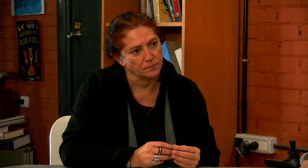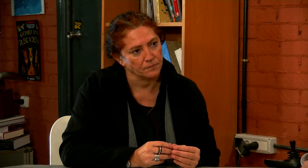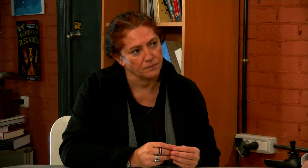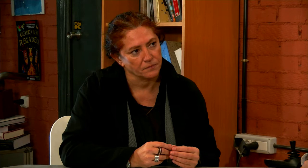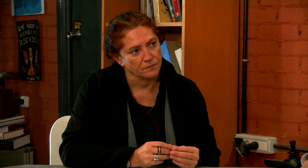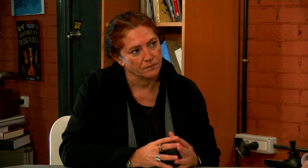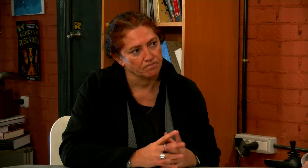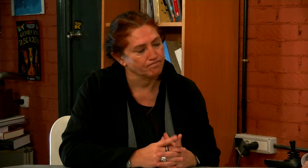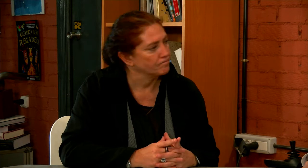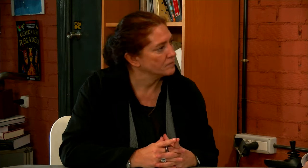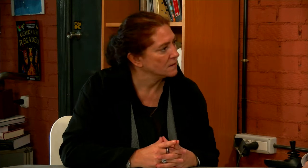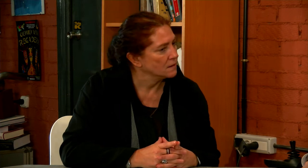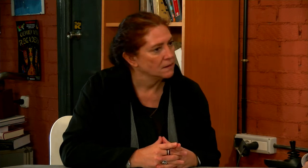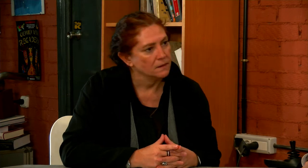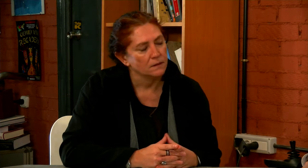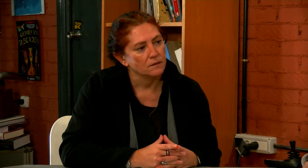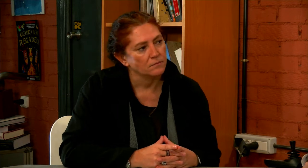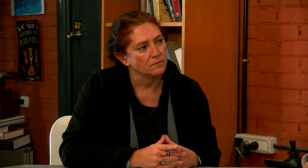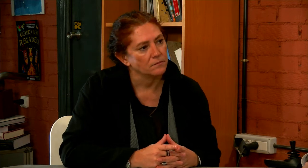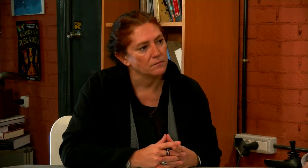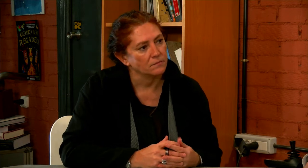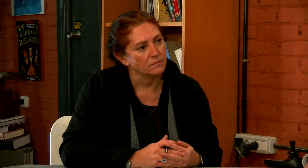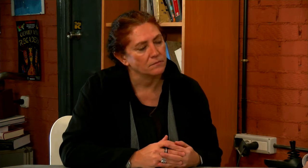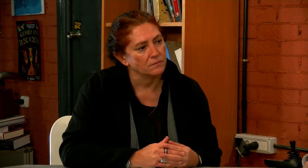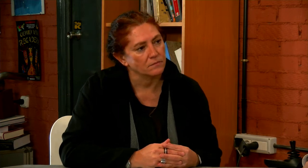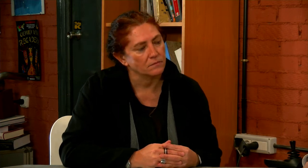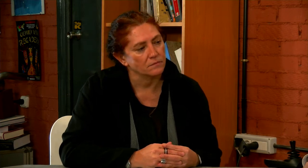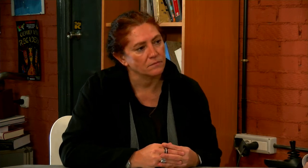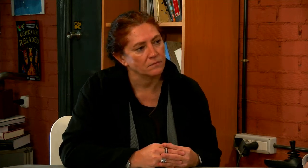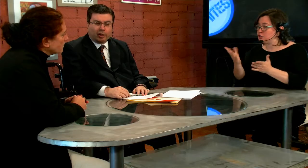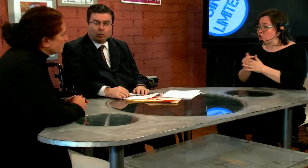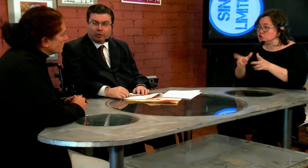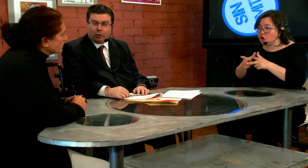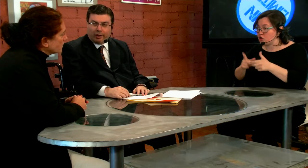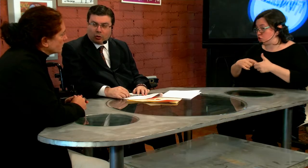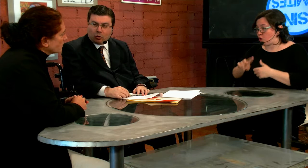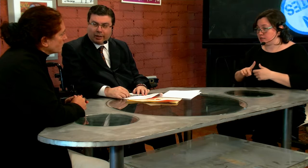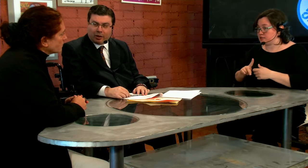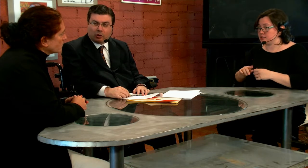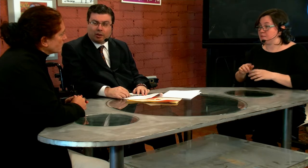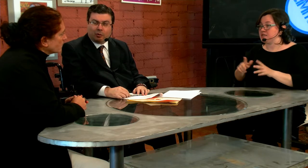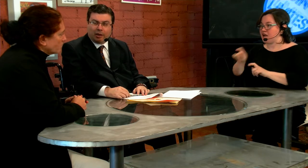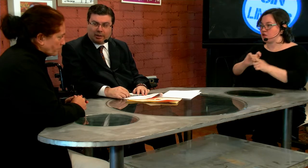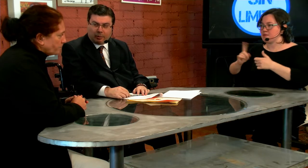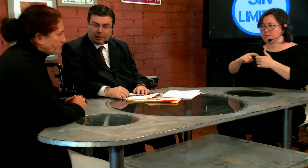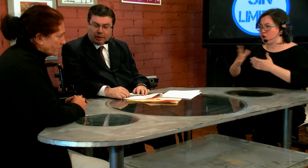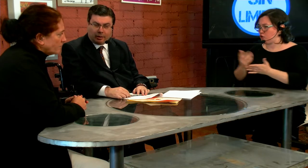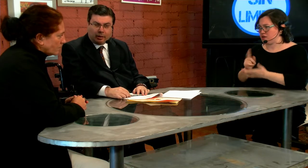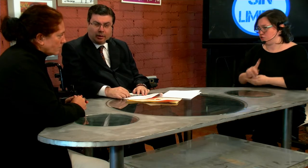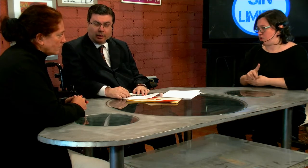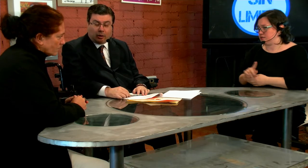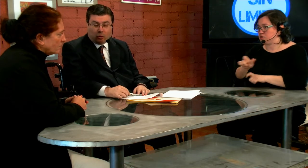esos retos. Concha, no todo el mundo está asociado, no todo el mundo tiene un contacto directo con el tejido asociativo de la